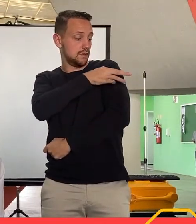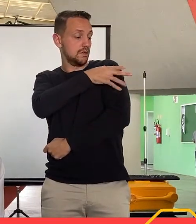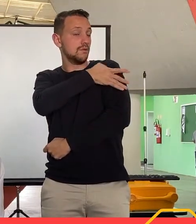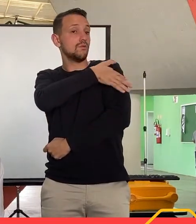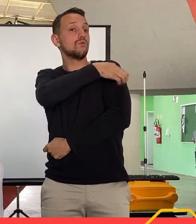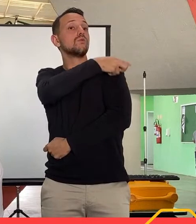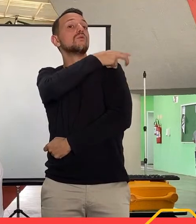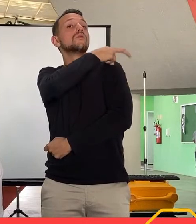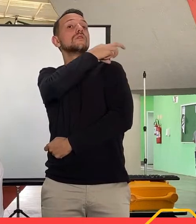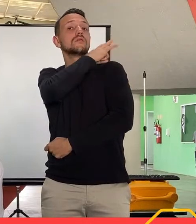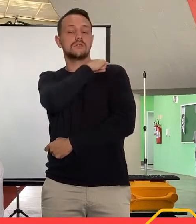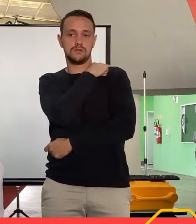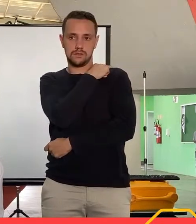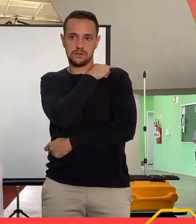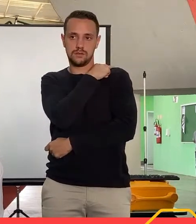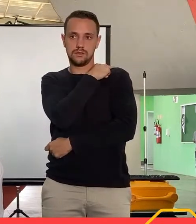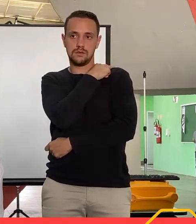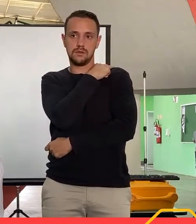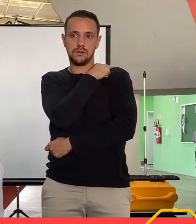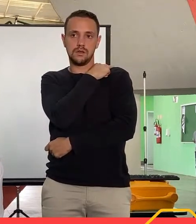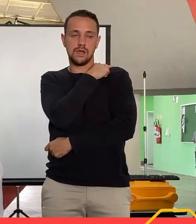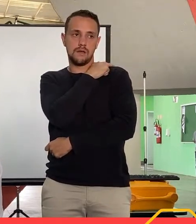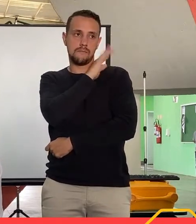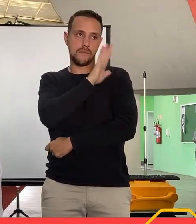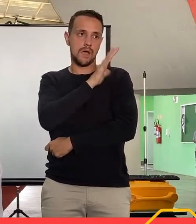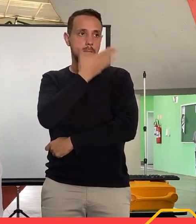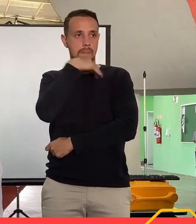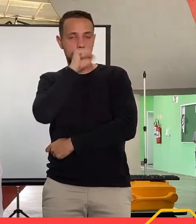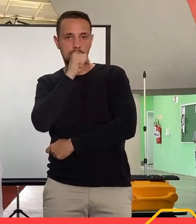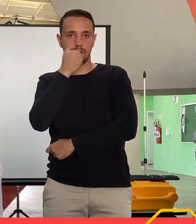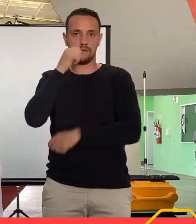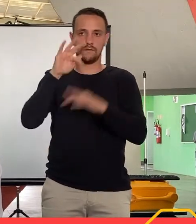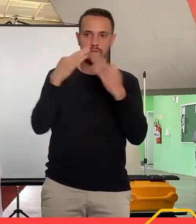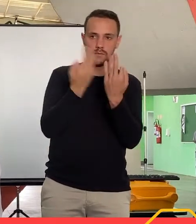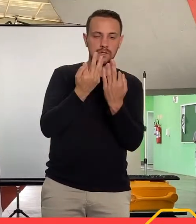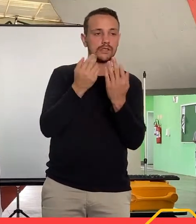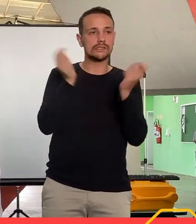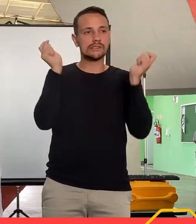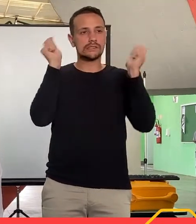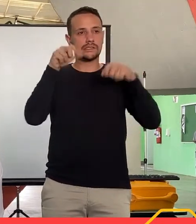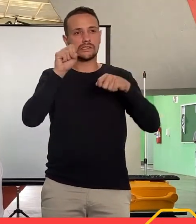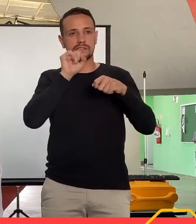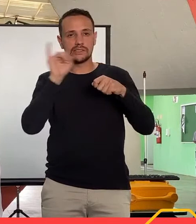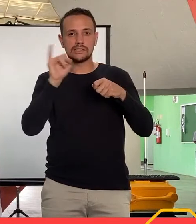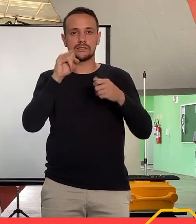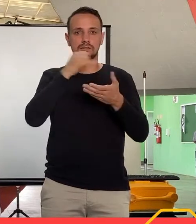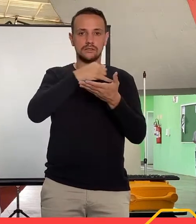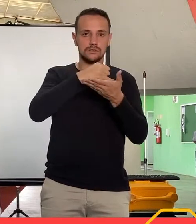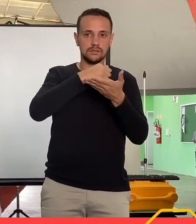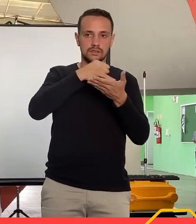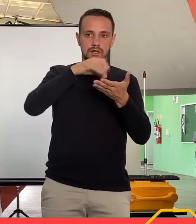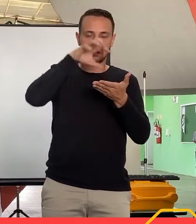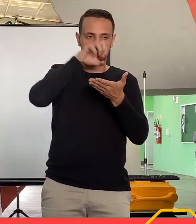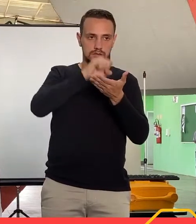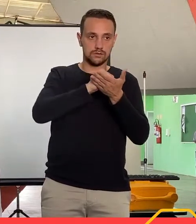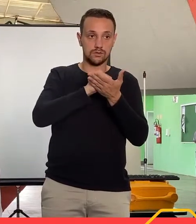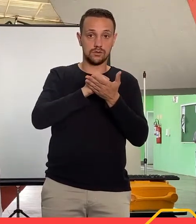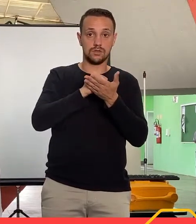E deixamos como faculdade dos pais julgar ou não a conveniência da matrícula do 0 ao